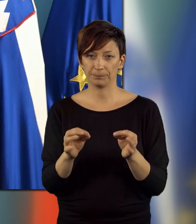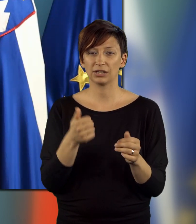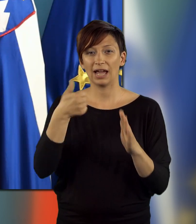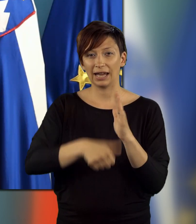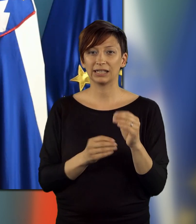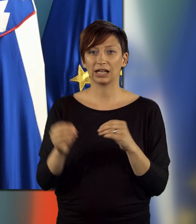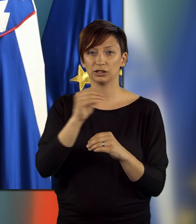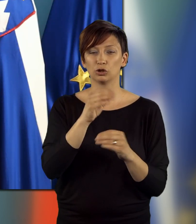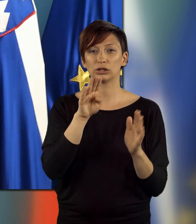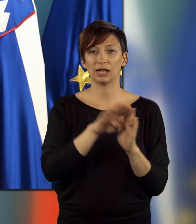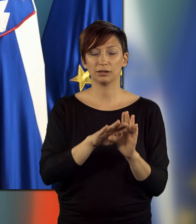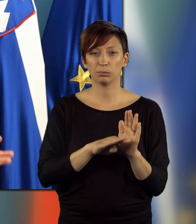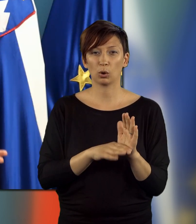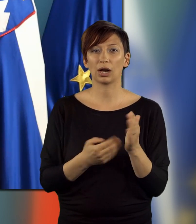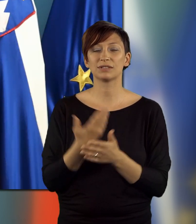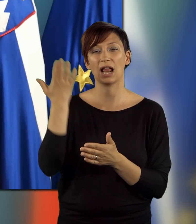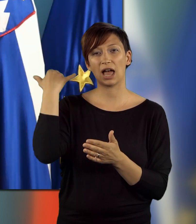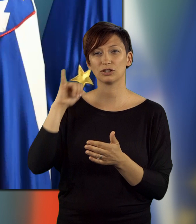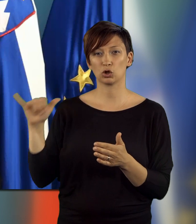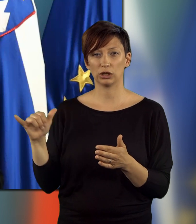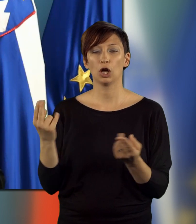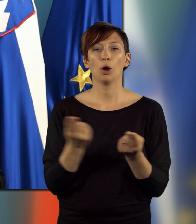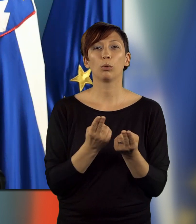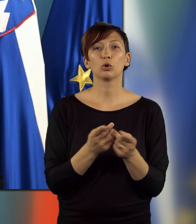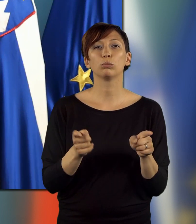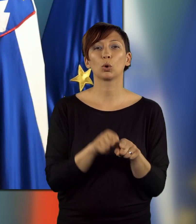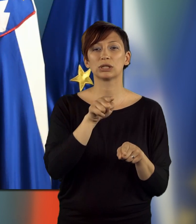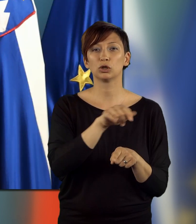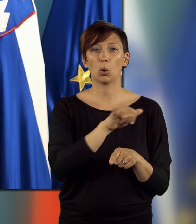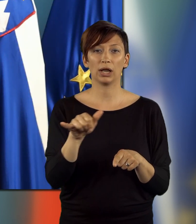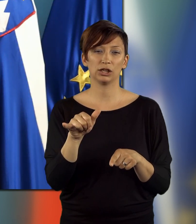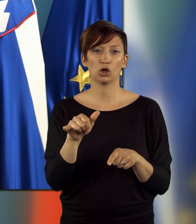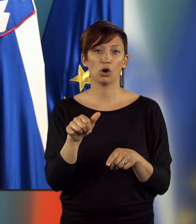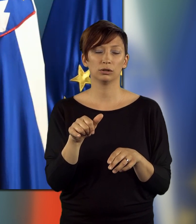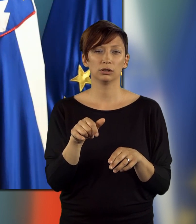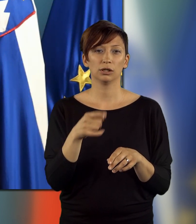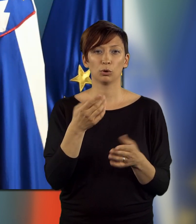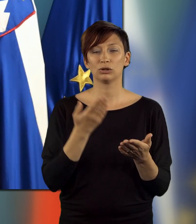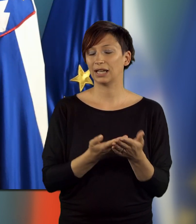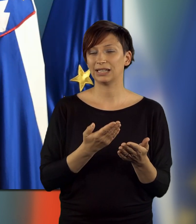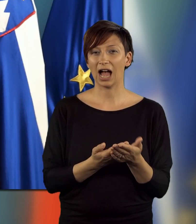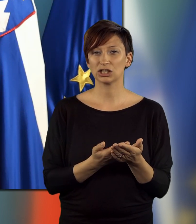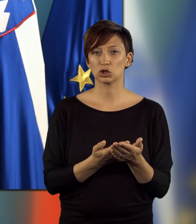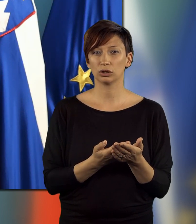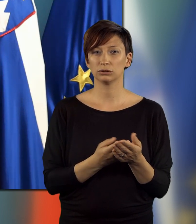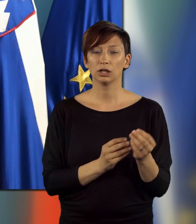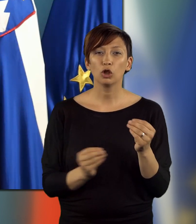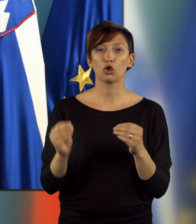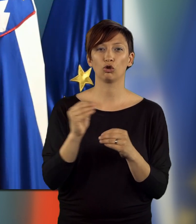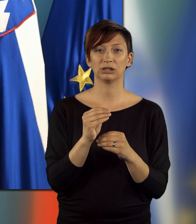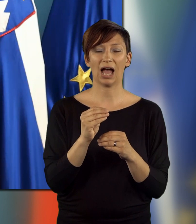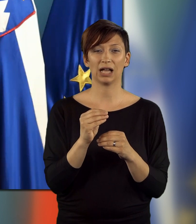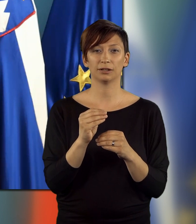enkratnem dodatnem programu za lani in podobno kot za letos, je bil dejansko